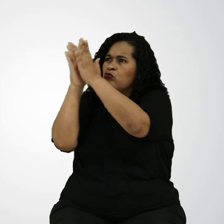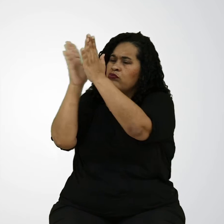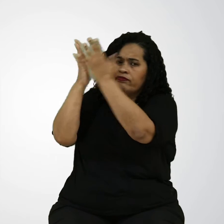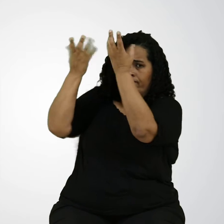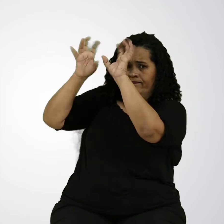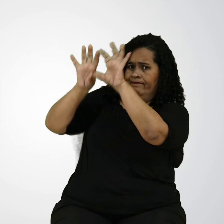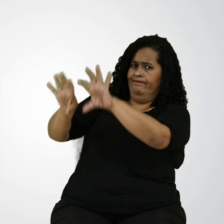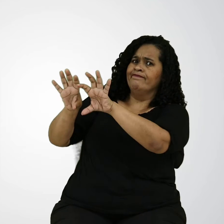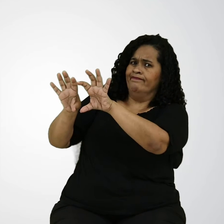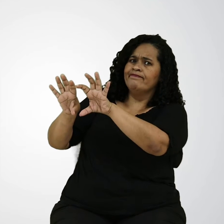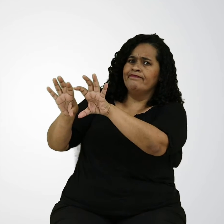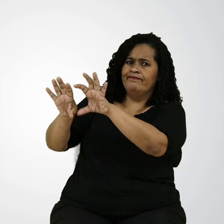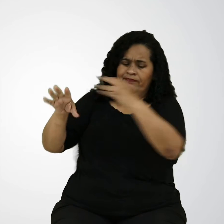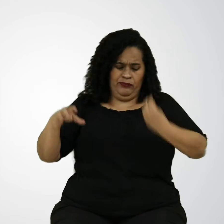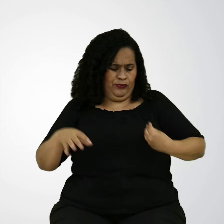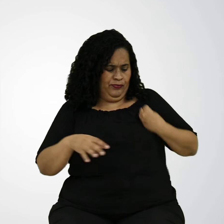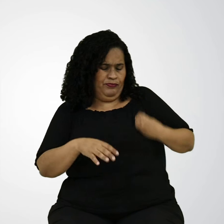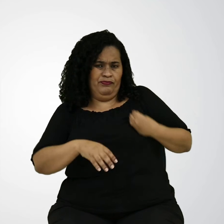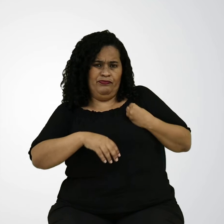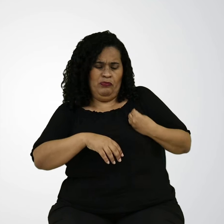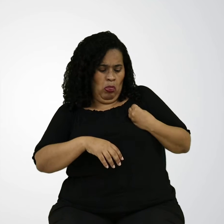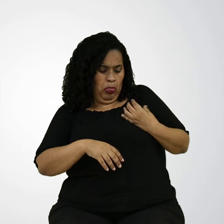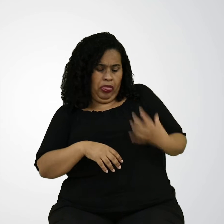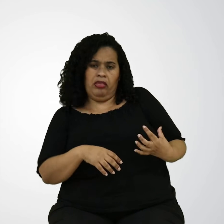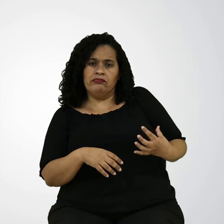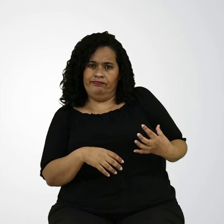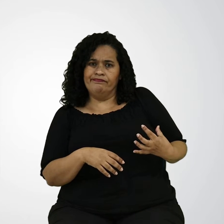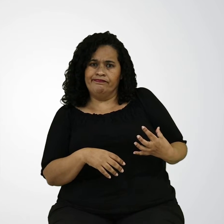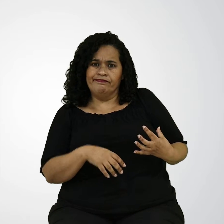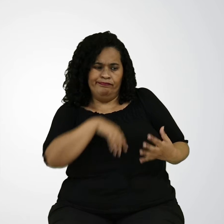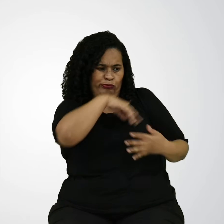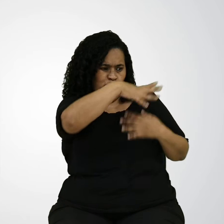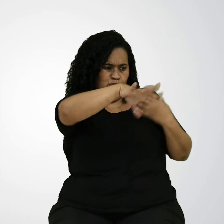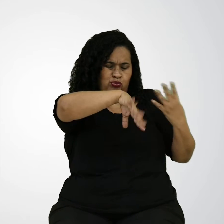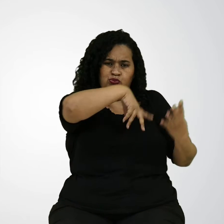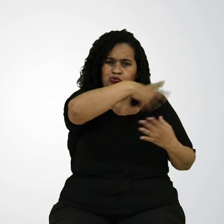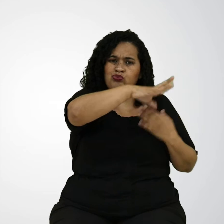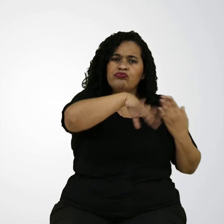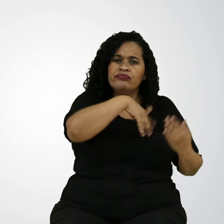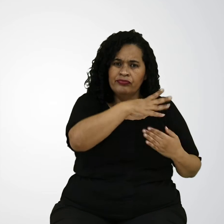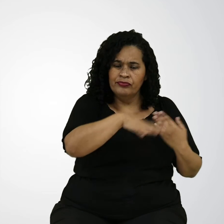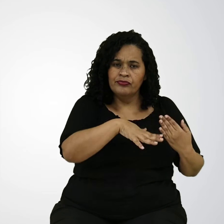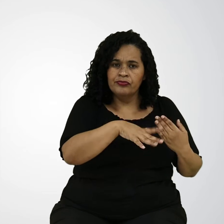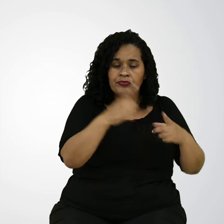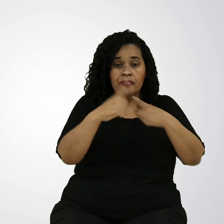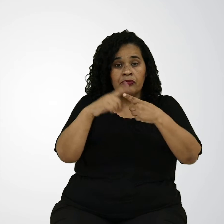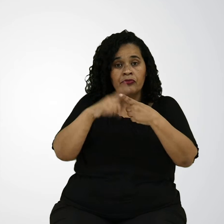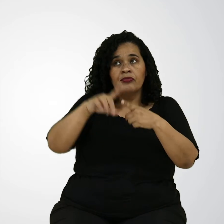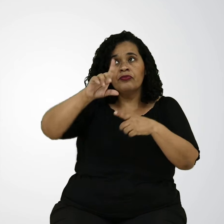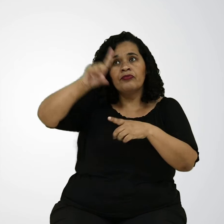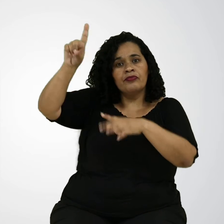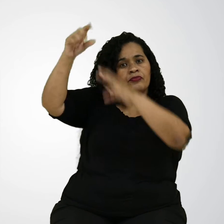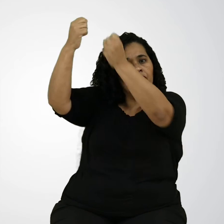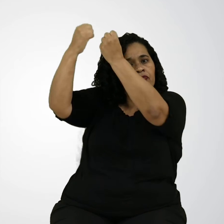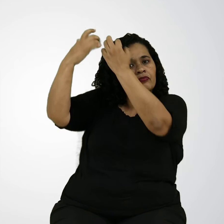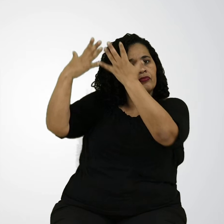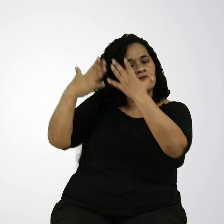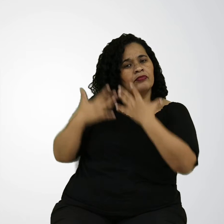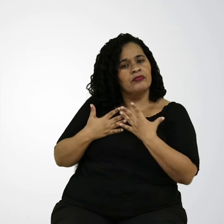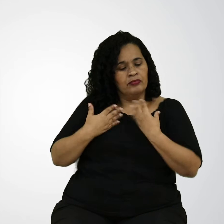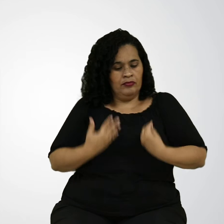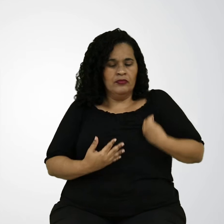próprio texto base, ele dá um alinhamento na nossa conduta, né? Nas ansiedades do coração e por aí vai, né? Com